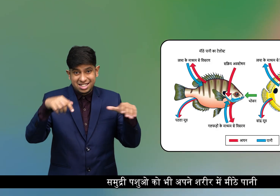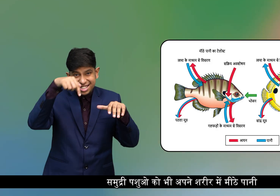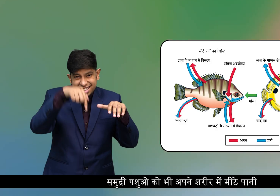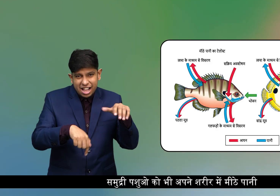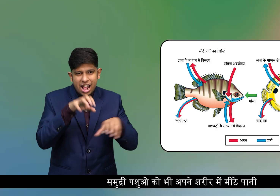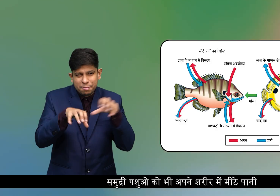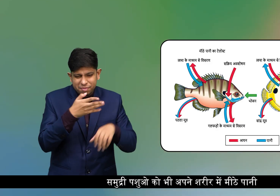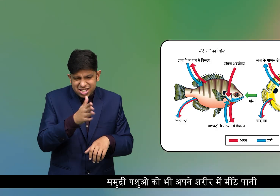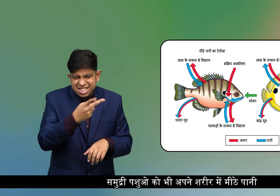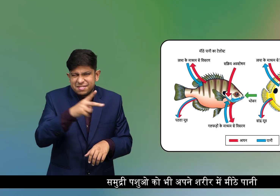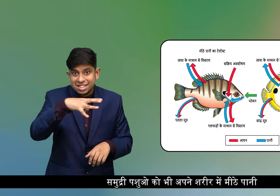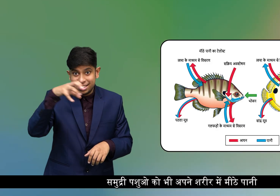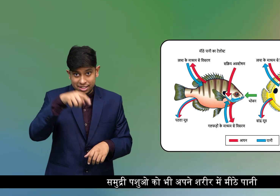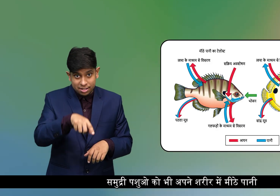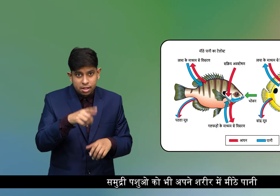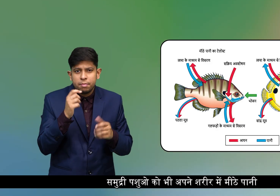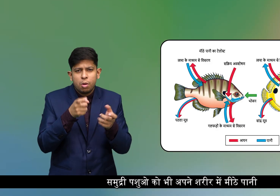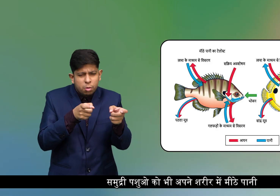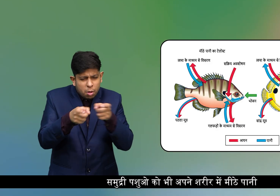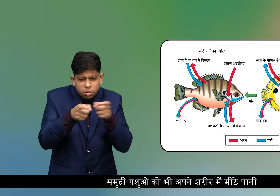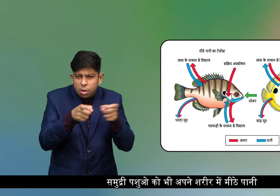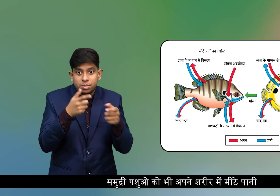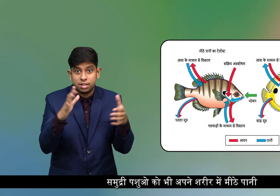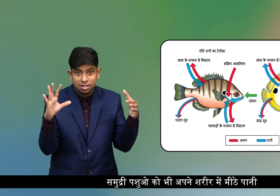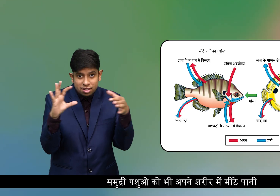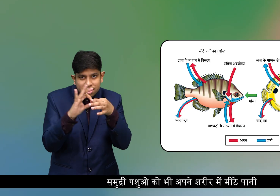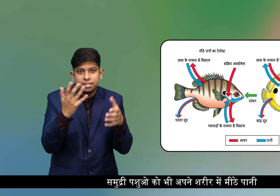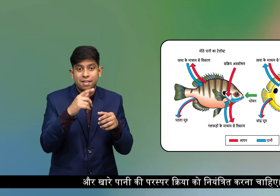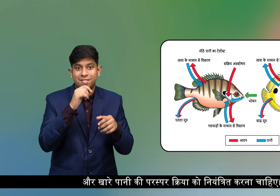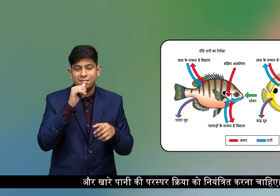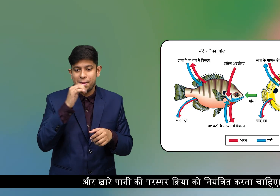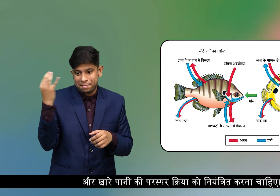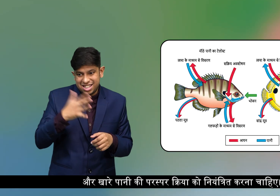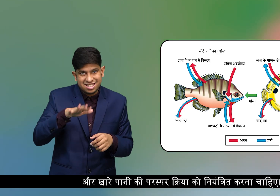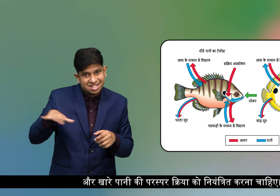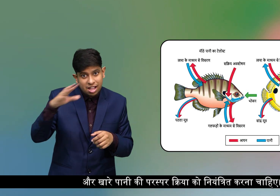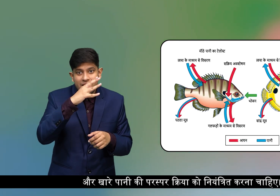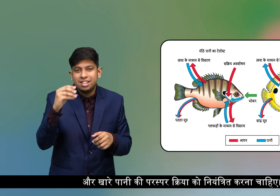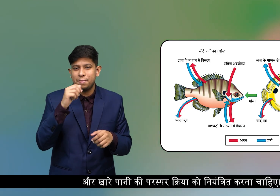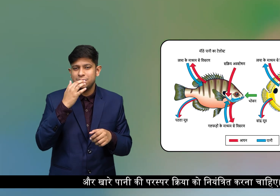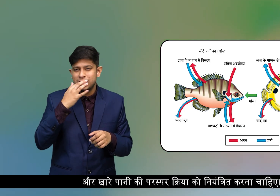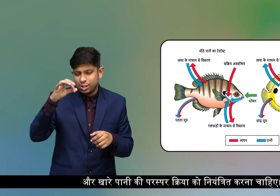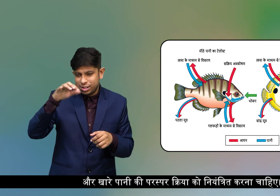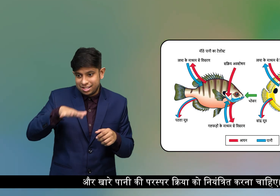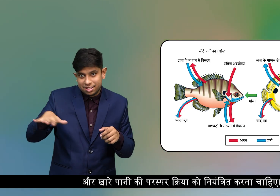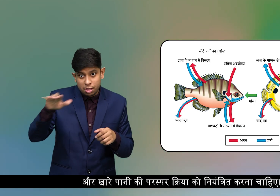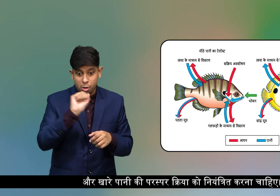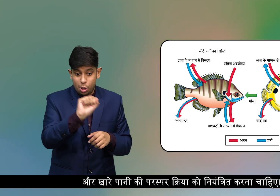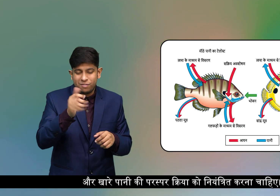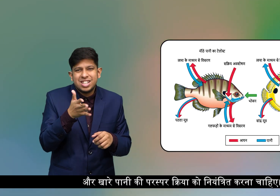पहला, समुद्री पशुओं को भी अपने शरीर में मीठे पानी और खारे पानी की परस्पर क्रिया को नियंत्रित